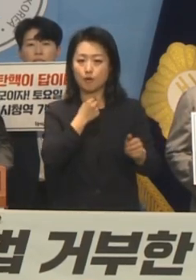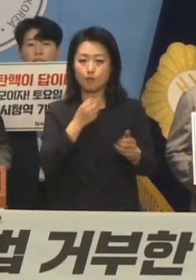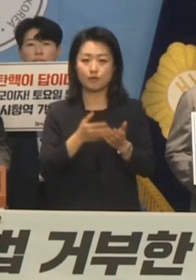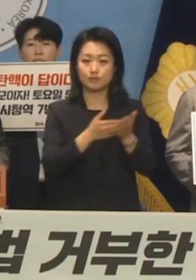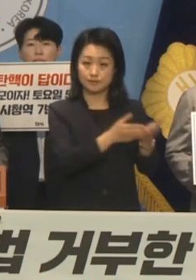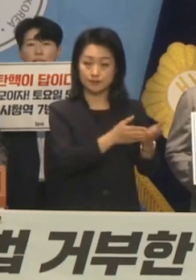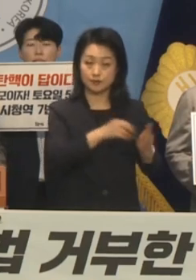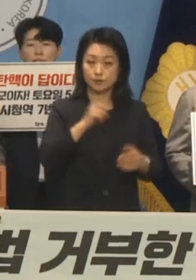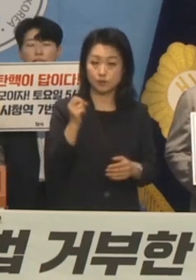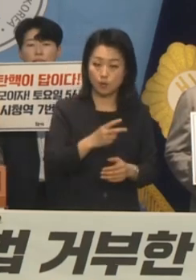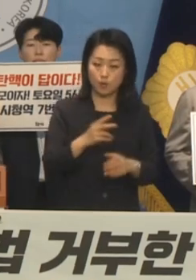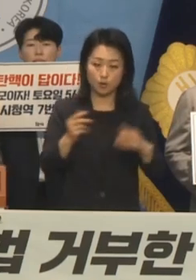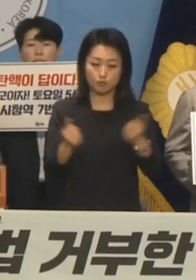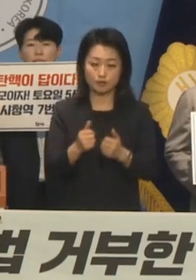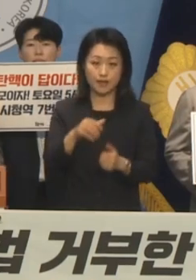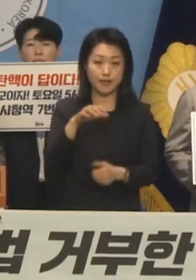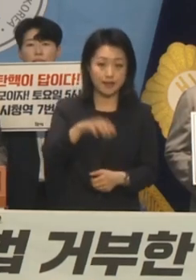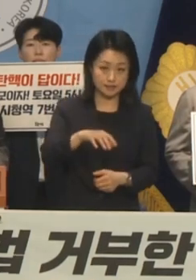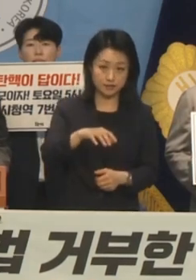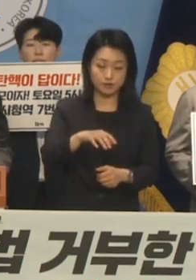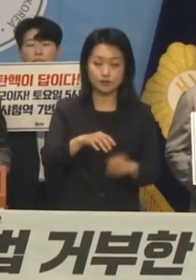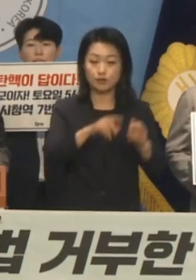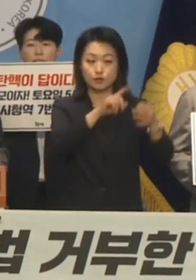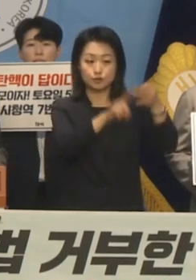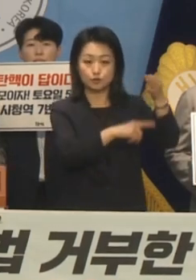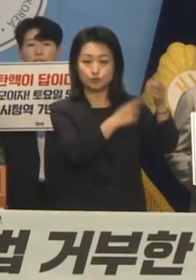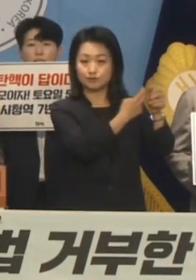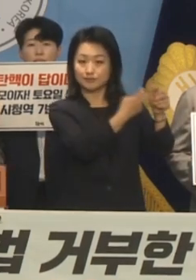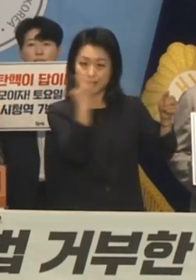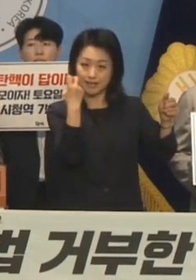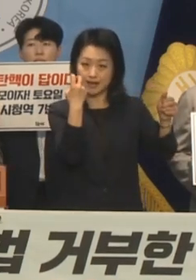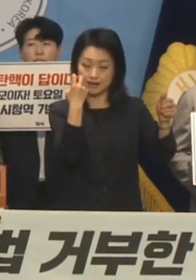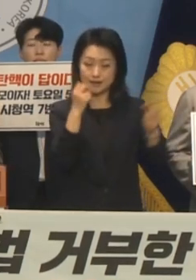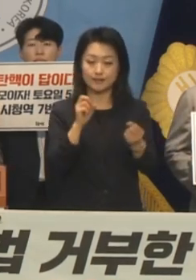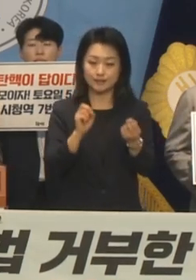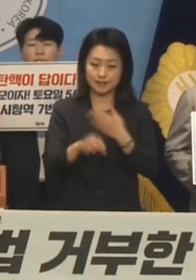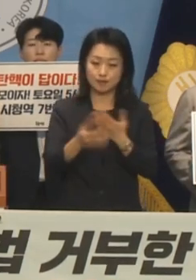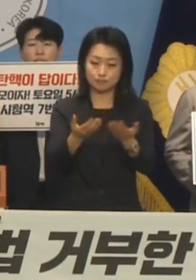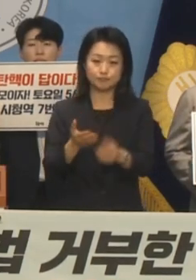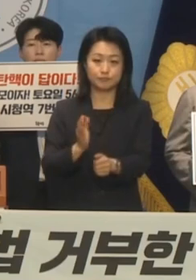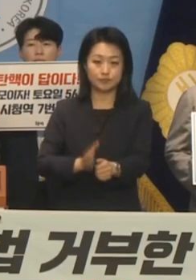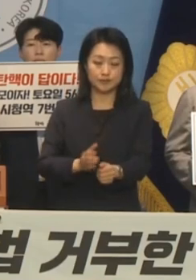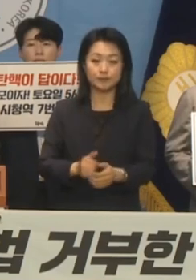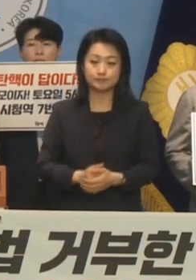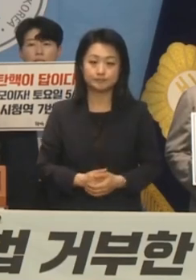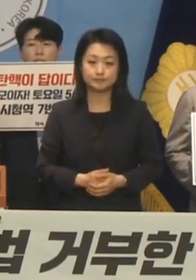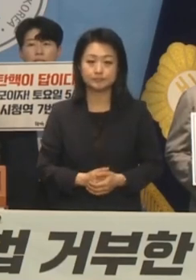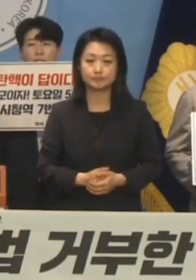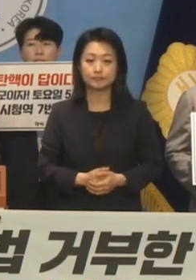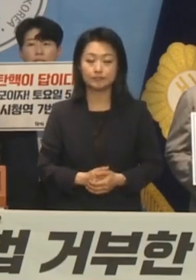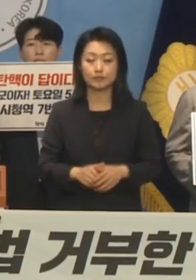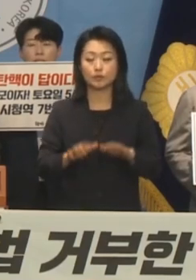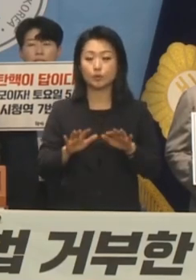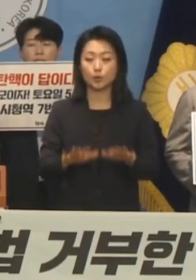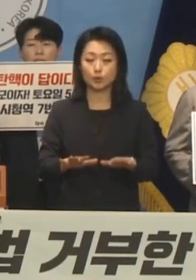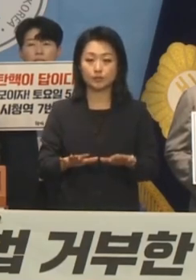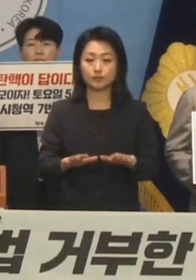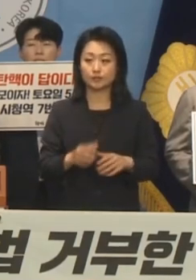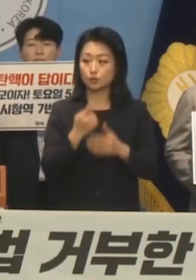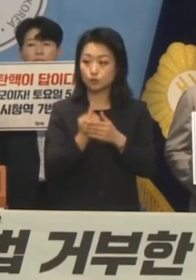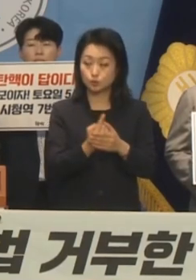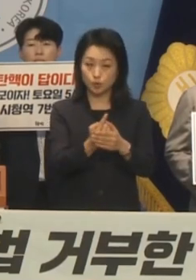그리고 국회가 윤석열 탄핵으로 화답을 해야 된다고 주장을 합니다. 이와 관련해서 오늘